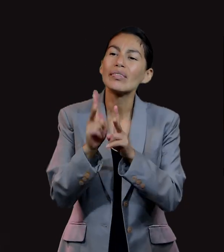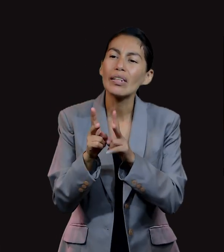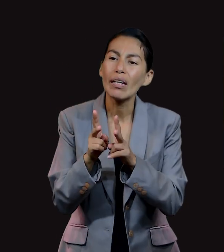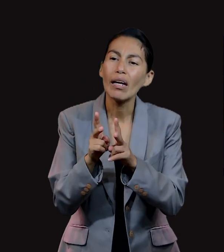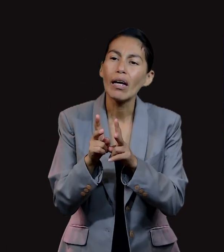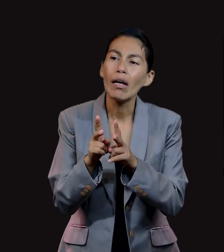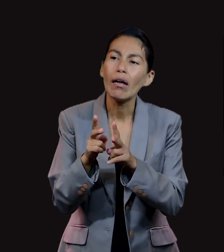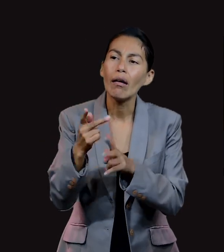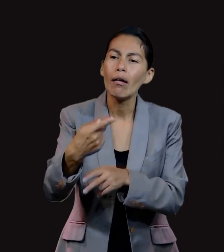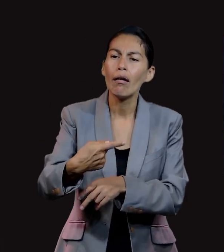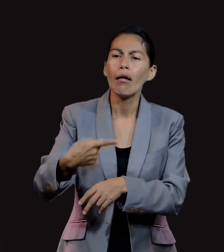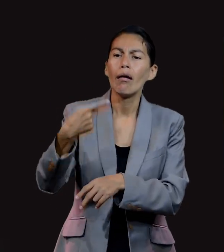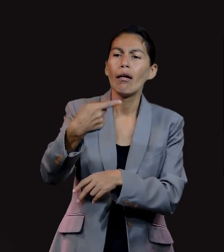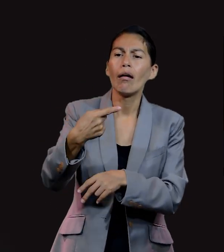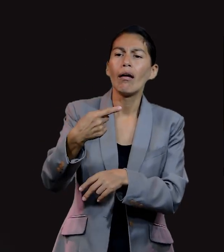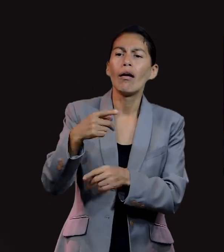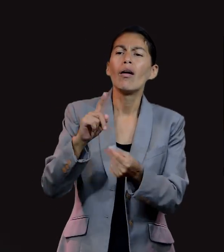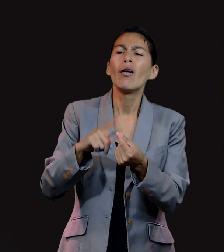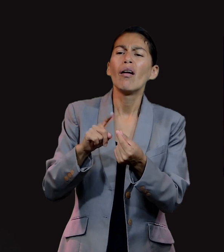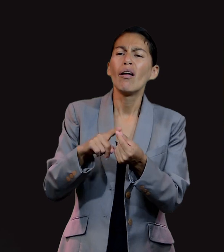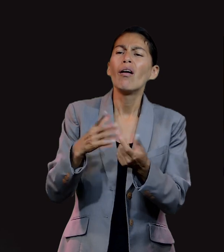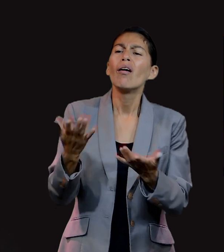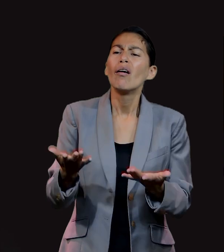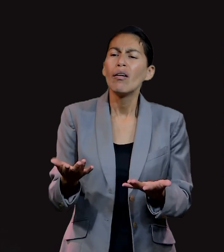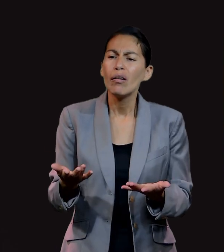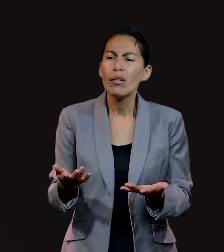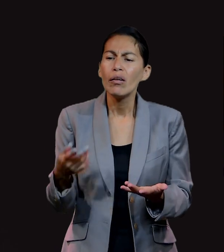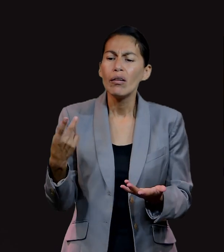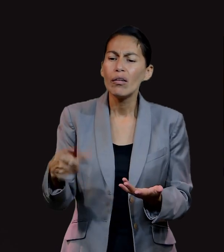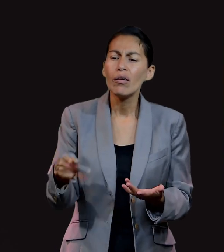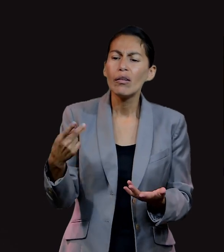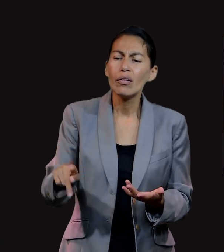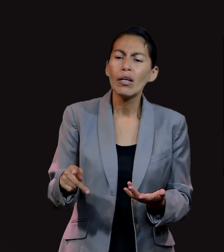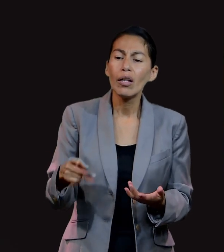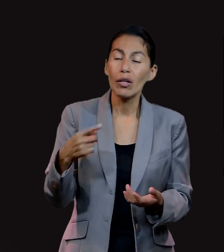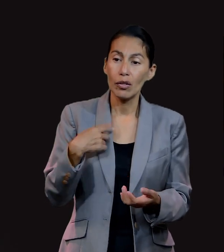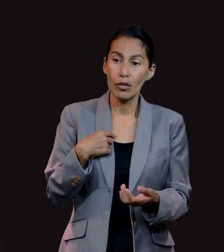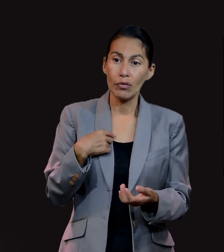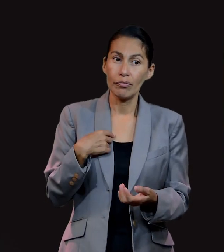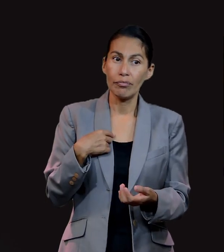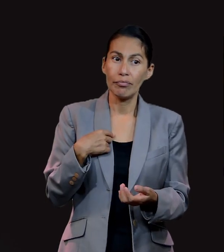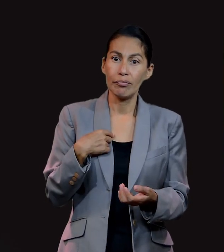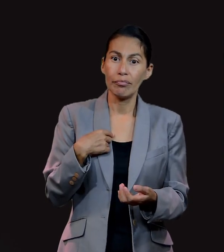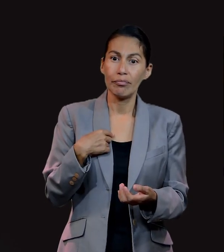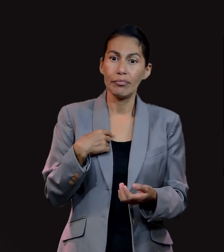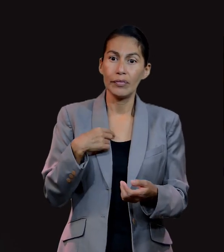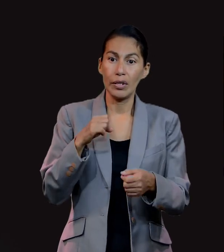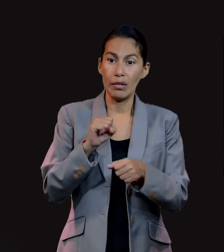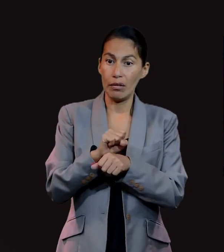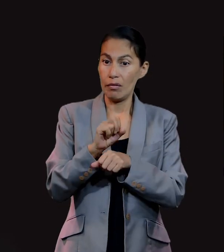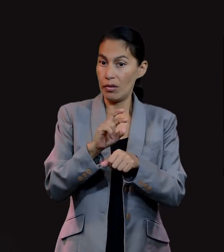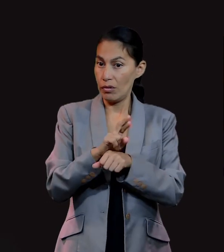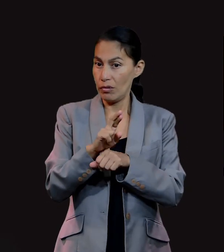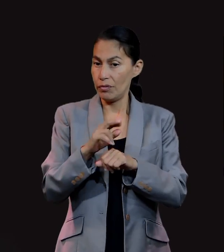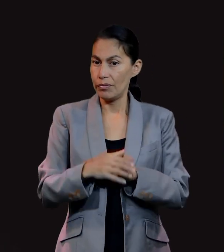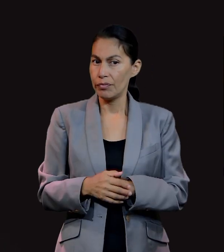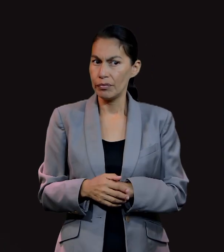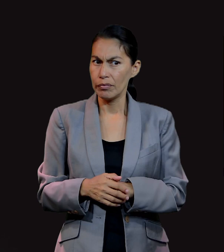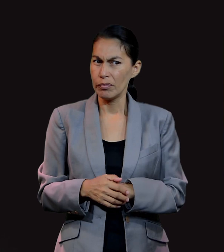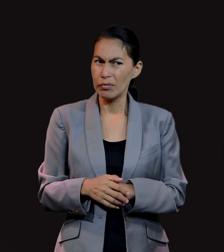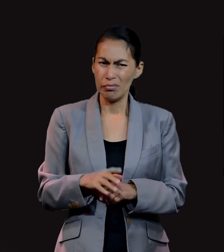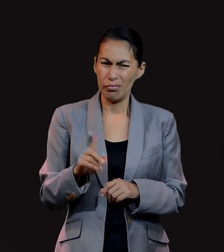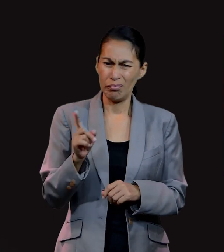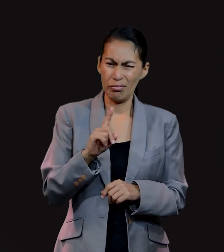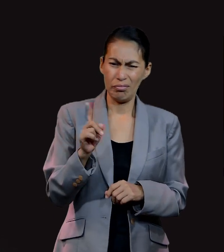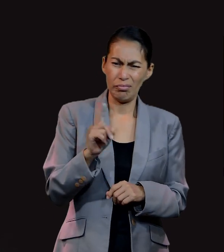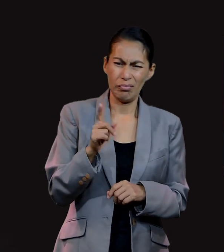cuando me iba acercando al grupo me dijeron ¿de dónde eres? y yo le dije yo soy de de El Salvador no, no, no